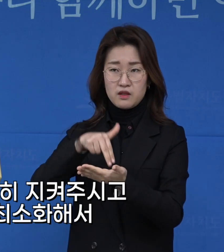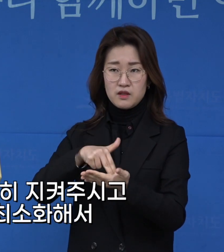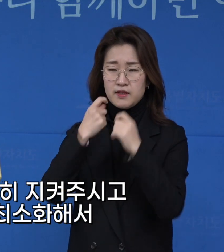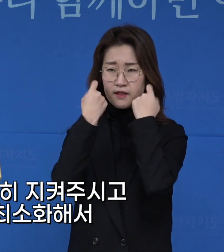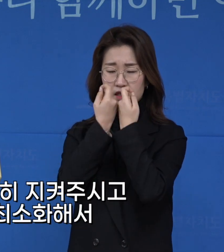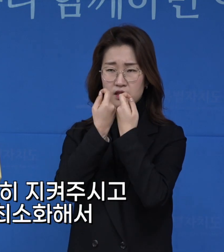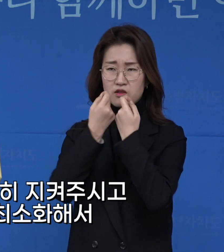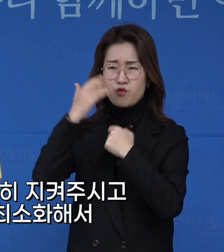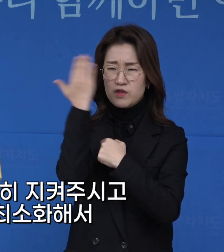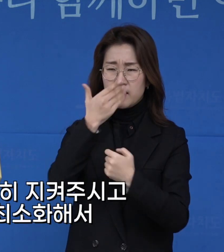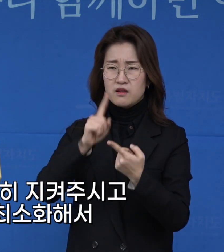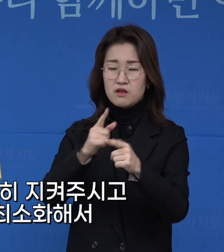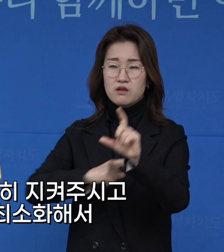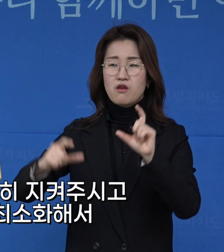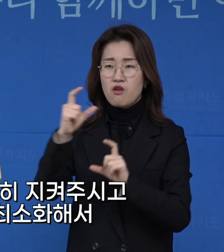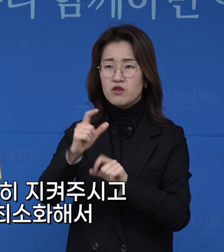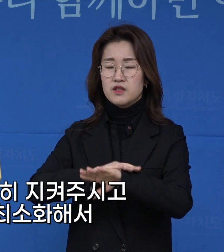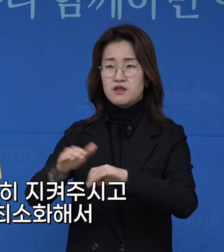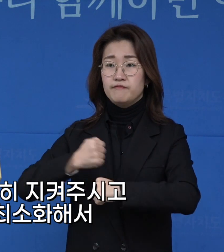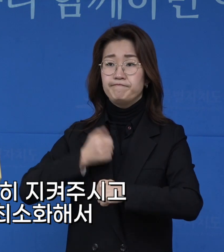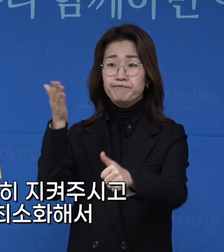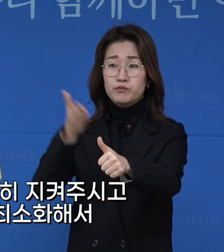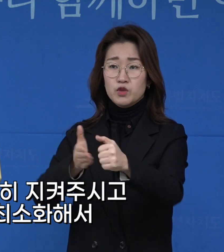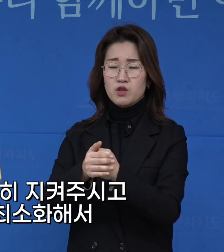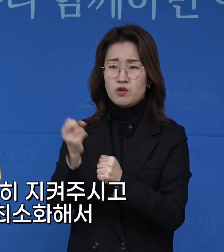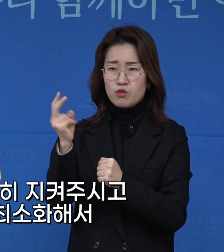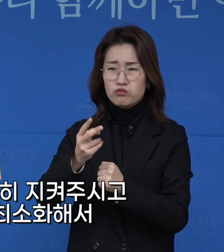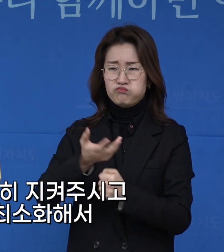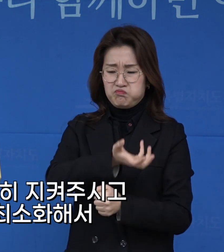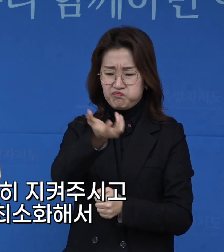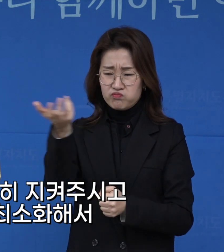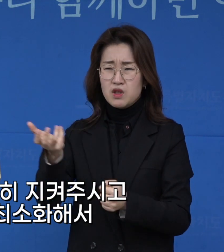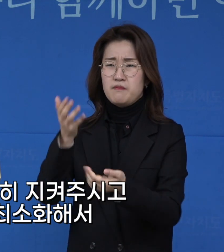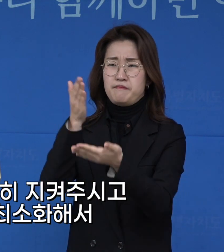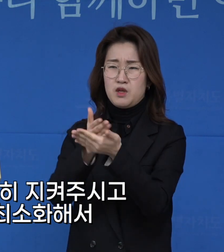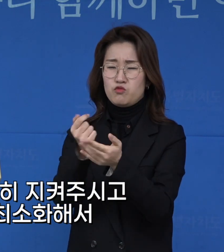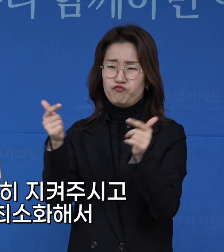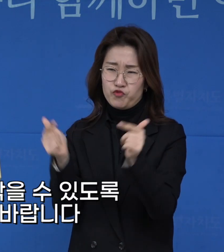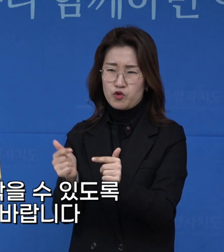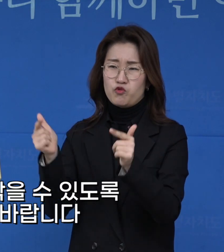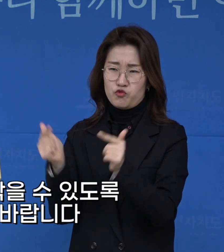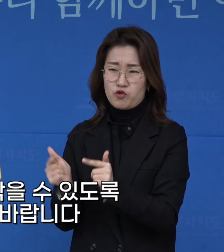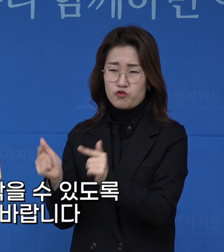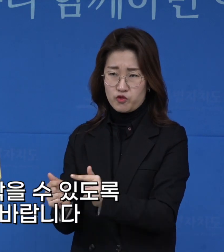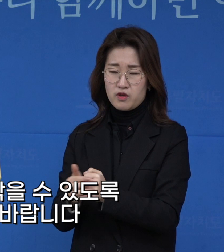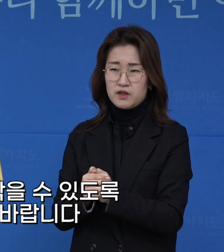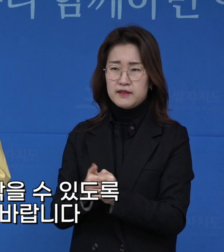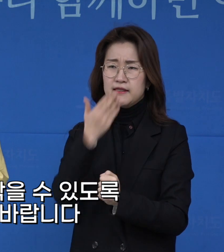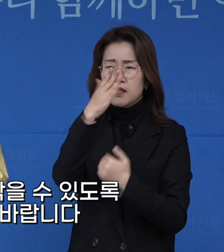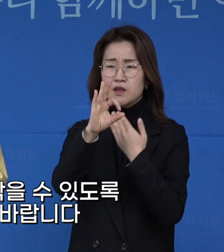개인 수칙을 더 철저히 지켜 주시고 이동과 접촉을 최소화 해서 지역사회